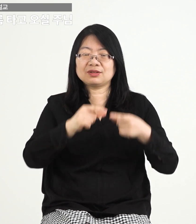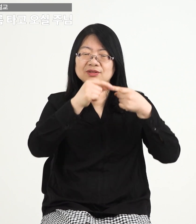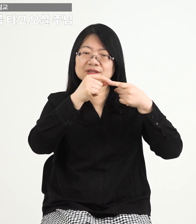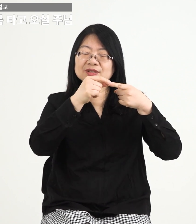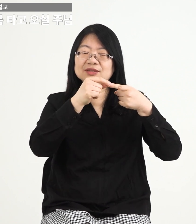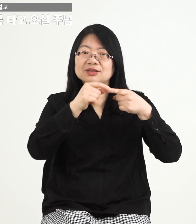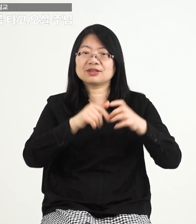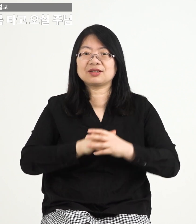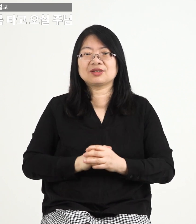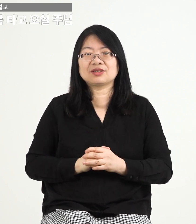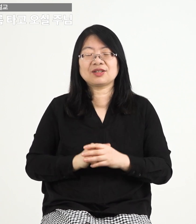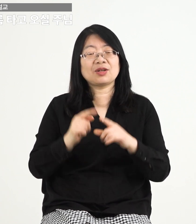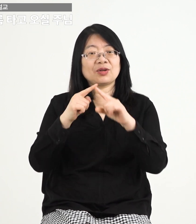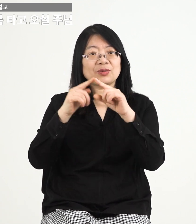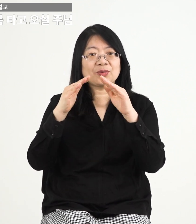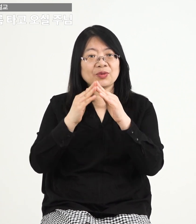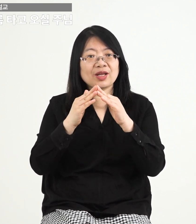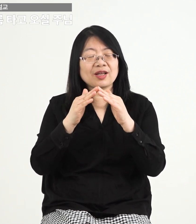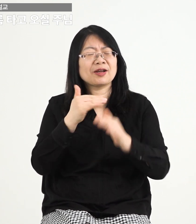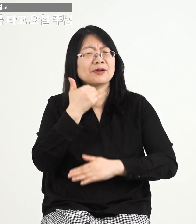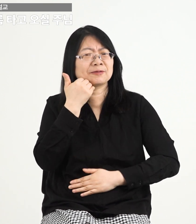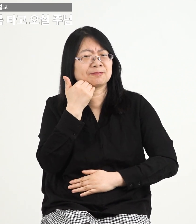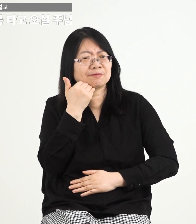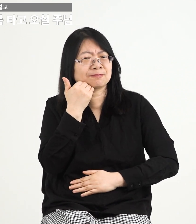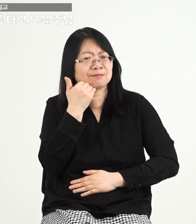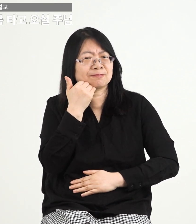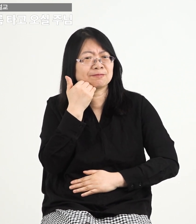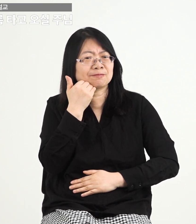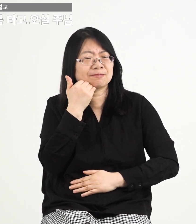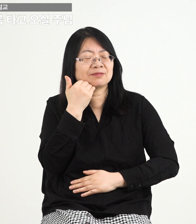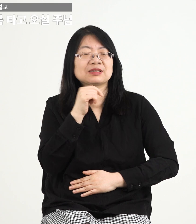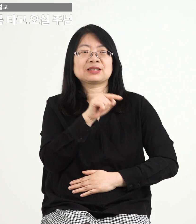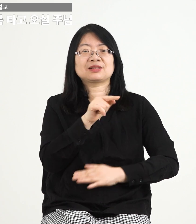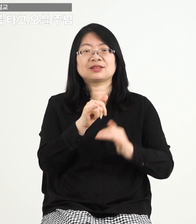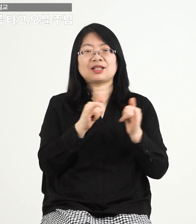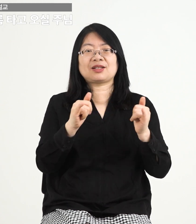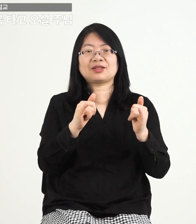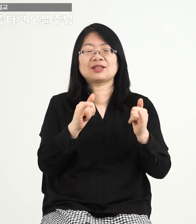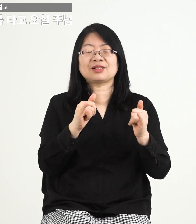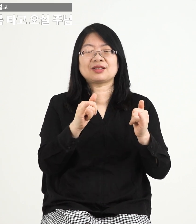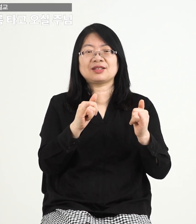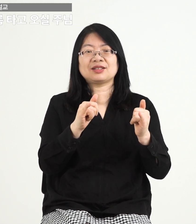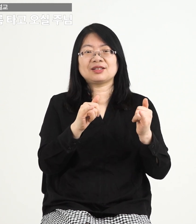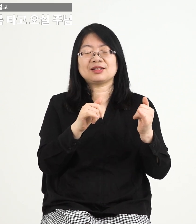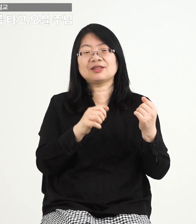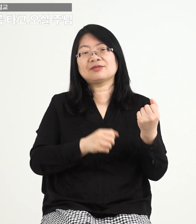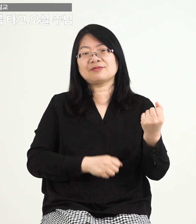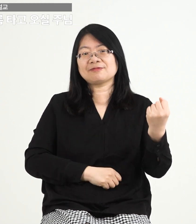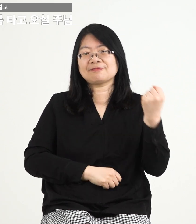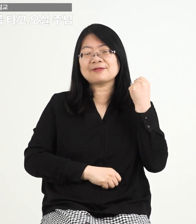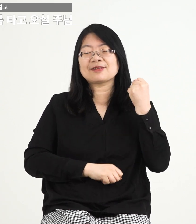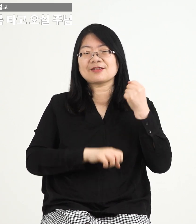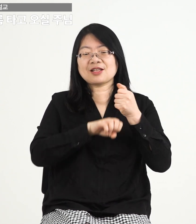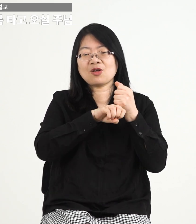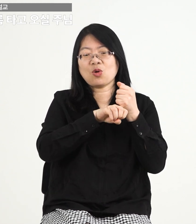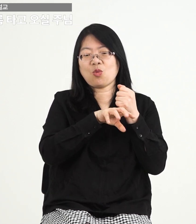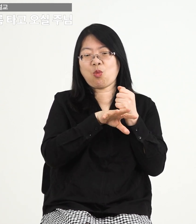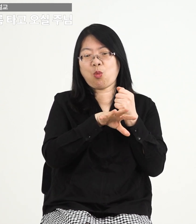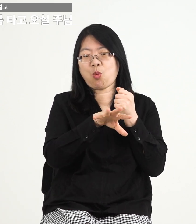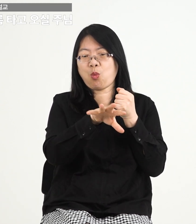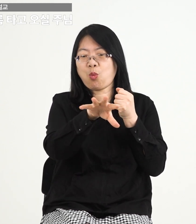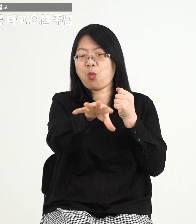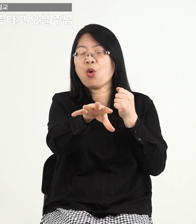첫째는 교회 누구든지 그 사람의 영향력이 자리 잡기 시작하는